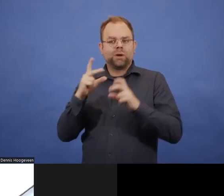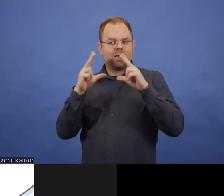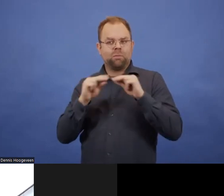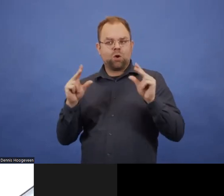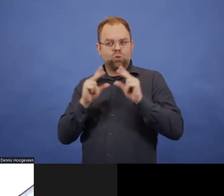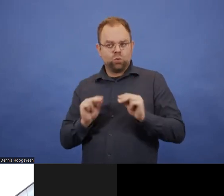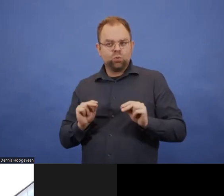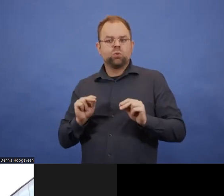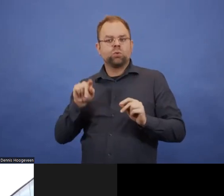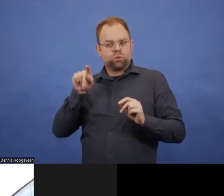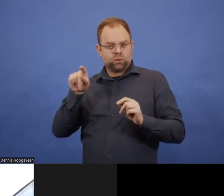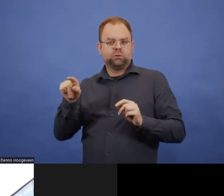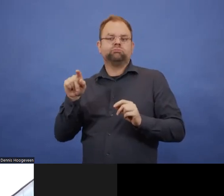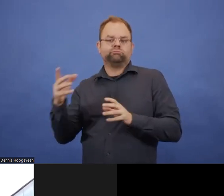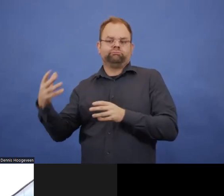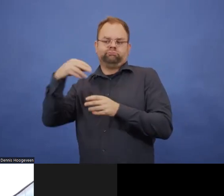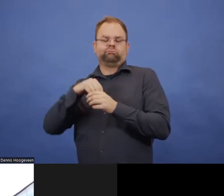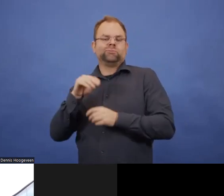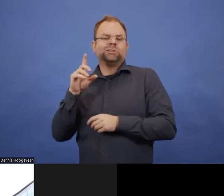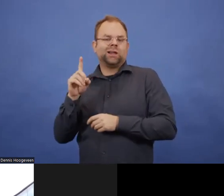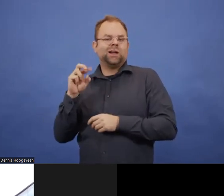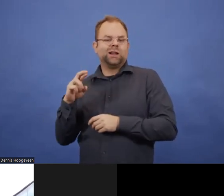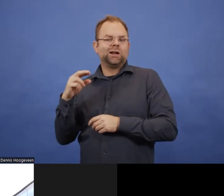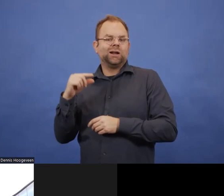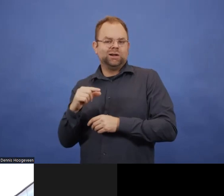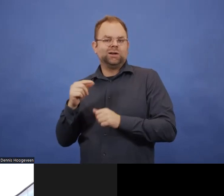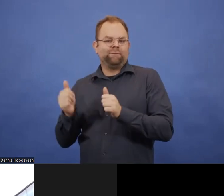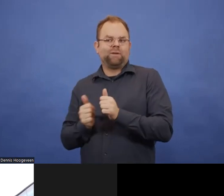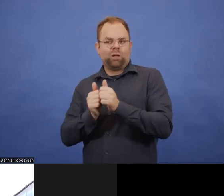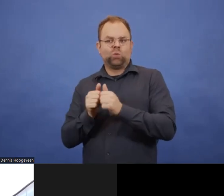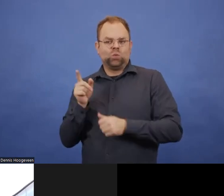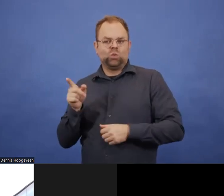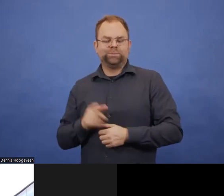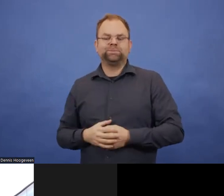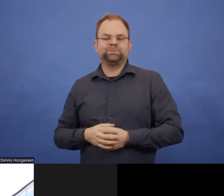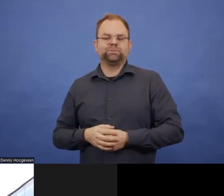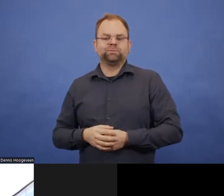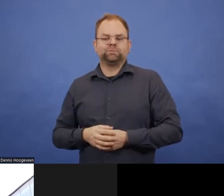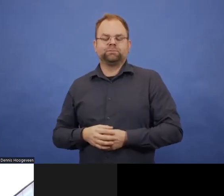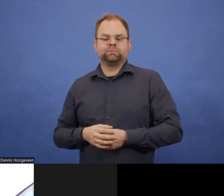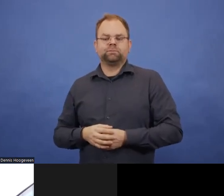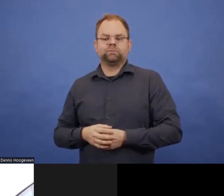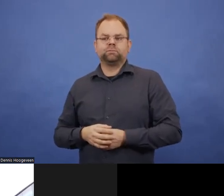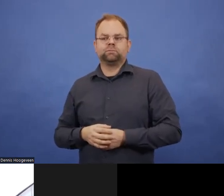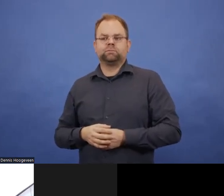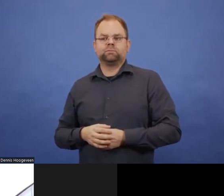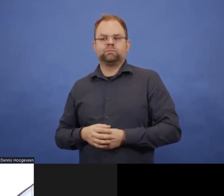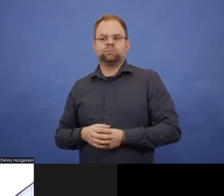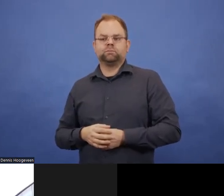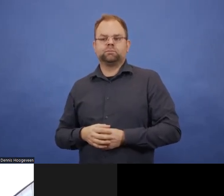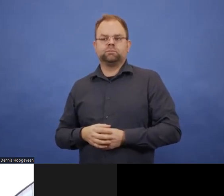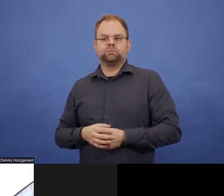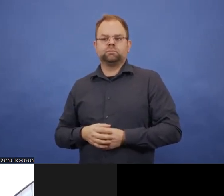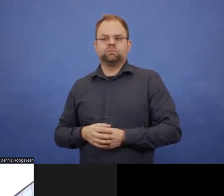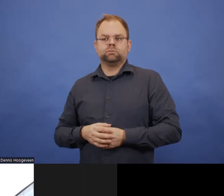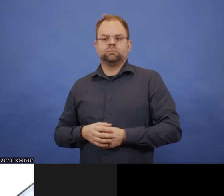Nuestro objetivo fue que estas personas se entrenen y que crezcan y que sus capacidades se